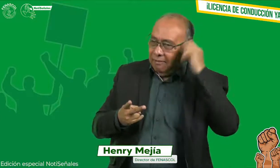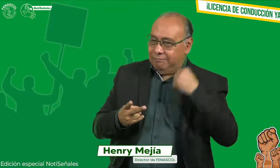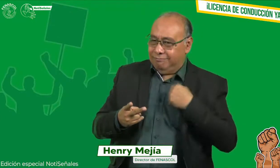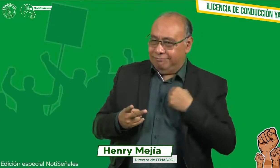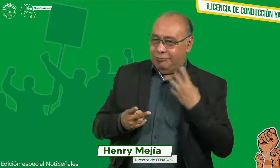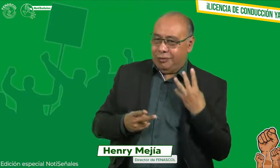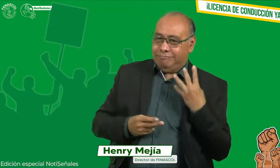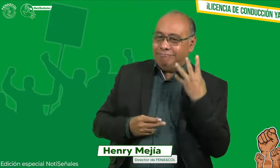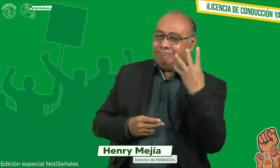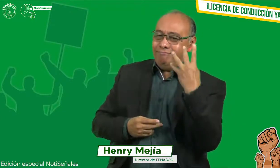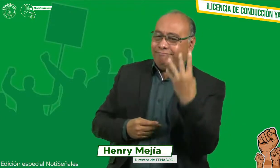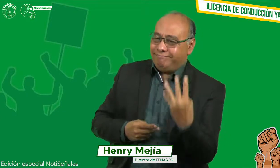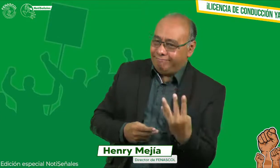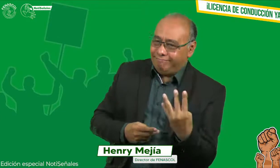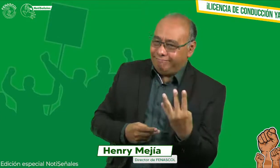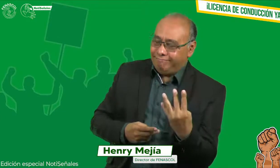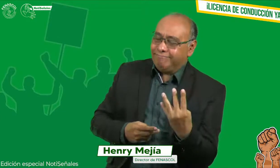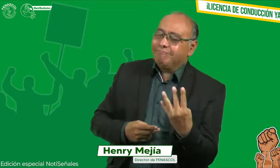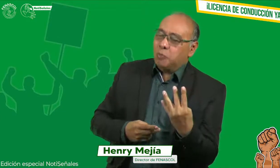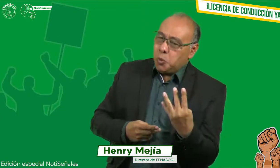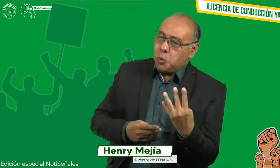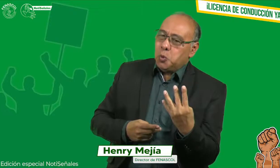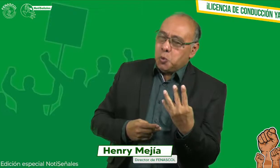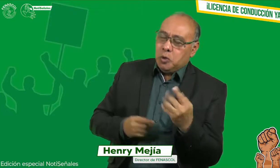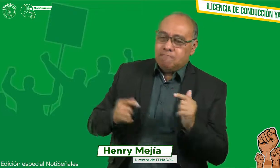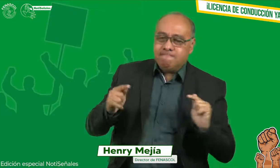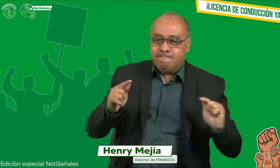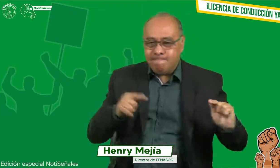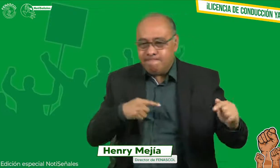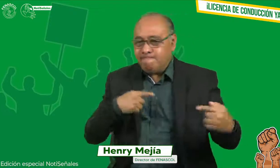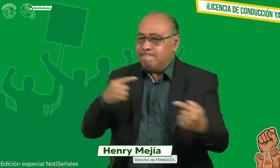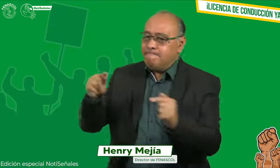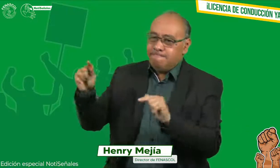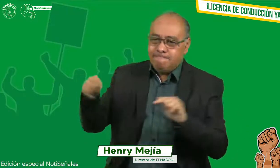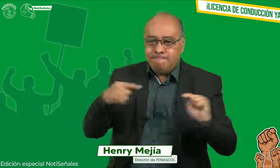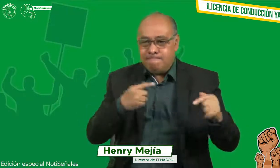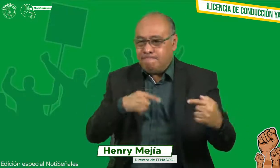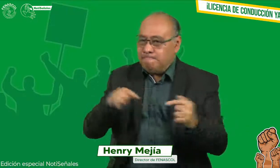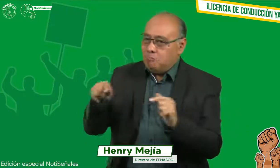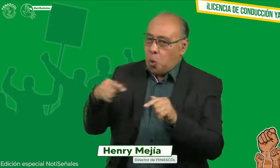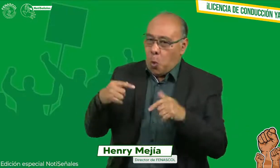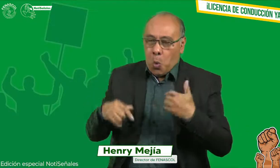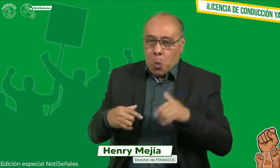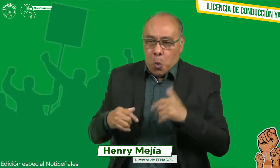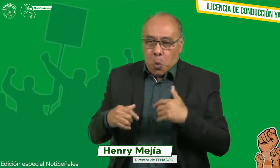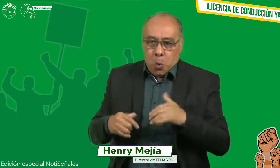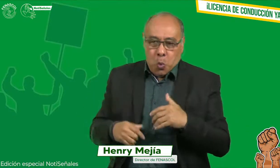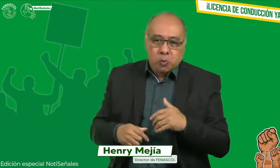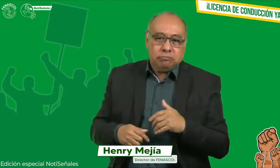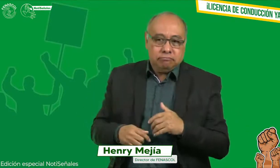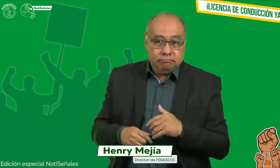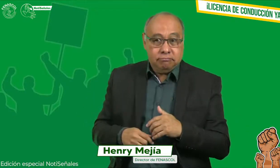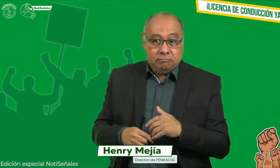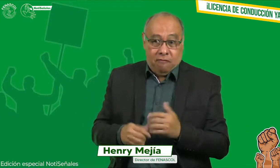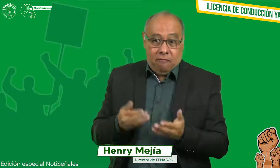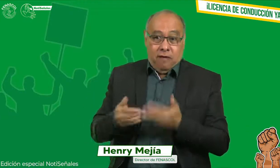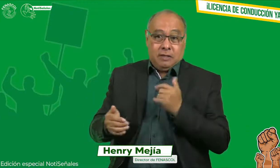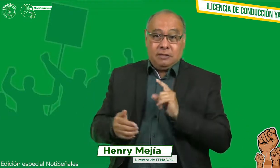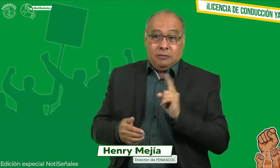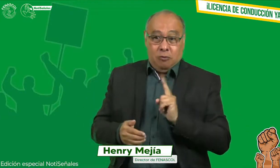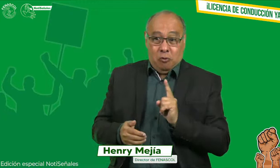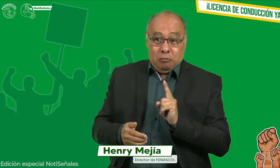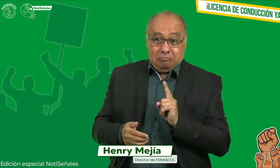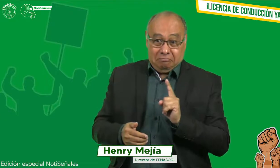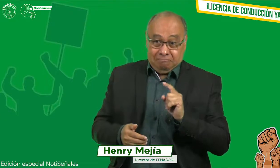con discapacidad allí en la presidencia. Y también pues estuvimos cuatro representantes de la federación